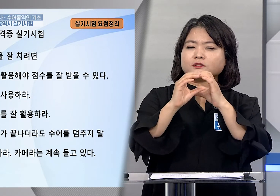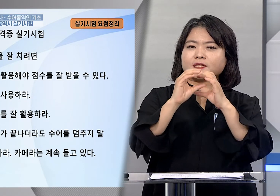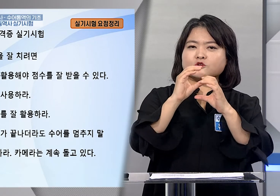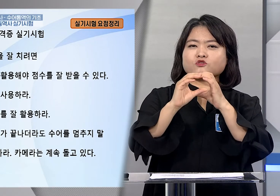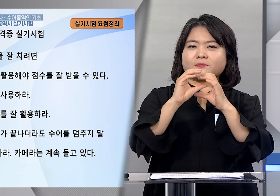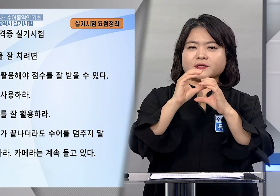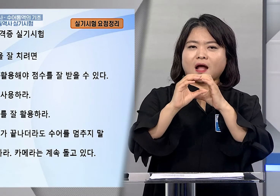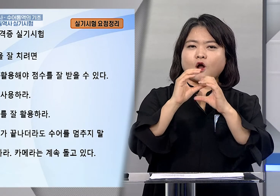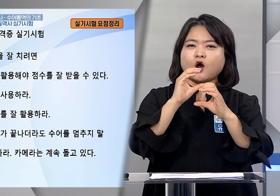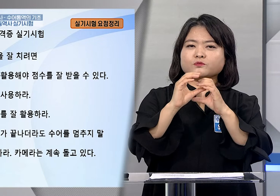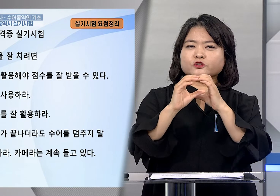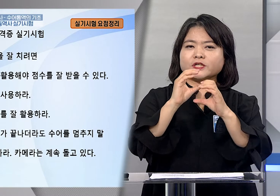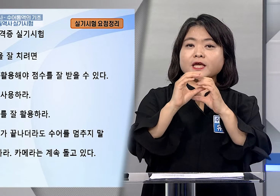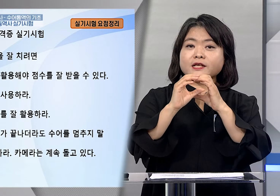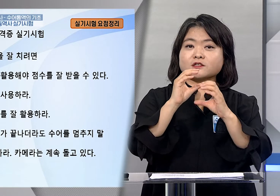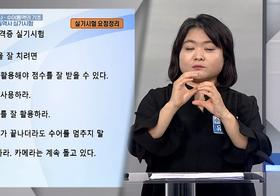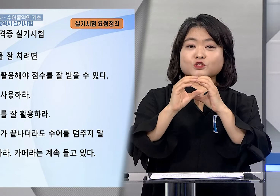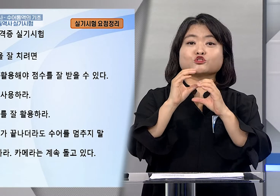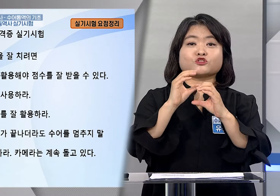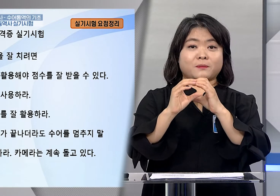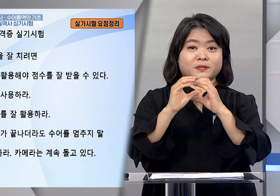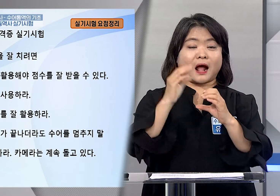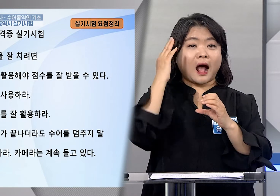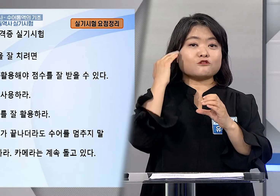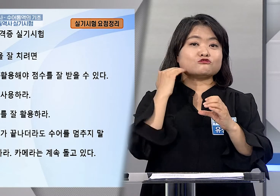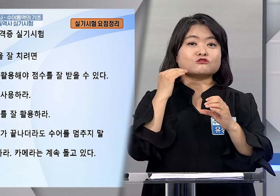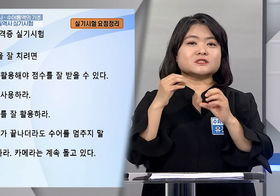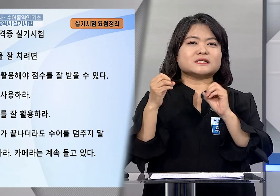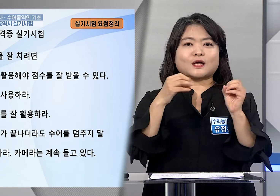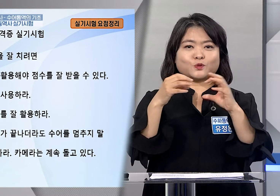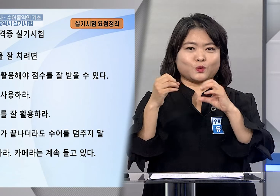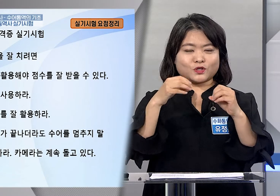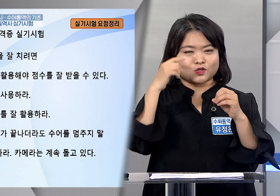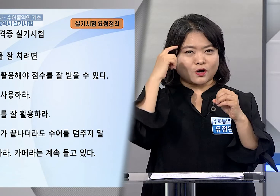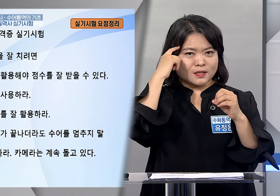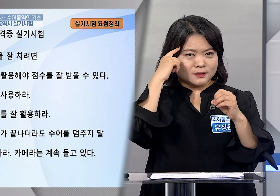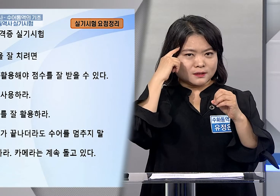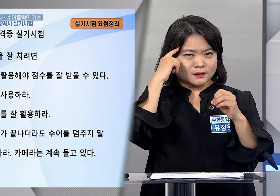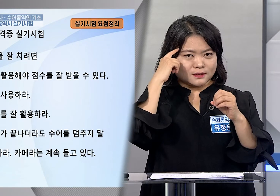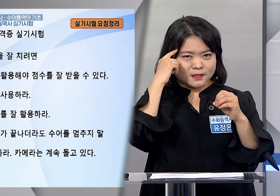커뮤니케이션이라는 수화입니다. 커뮤니케이션, 미국 수화입니다. 한국 의사소통이죠.